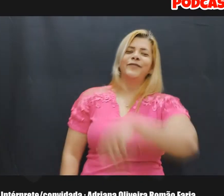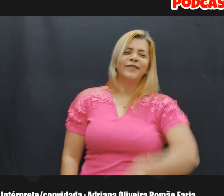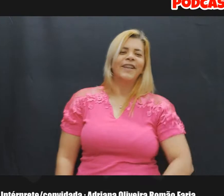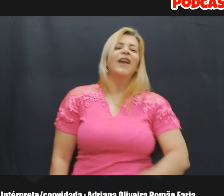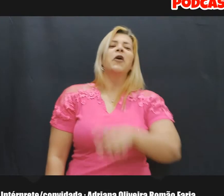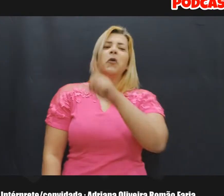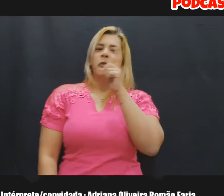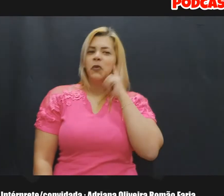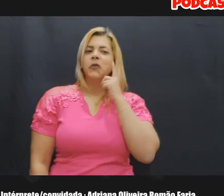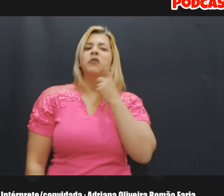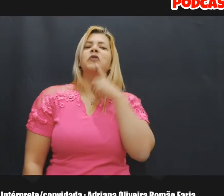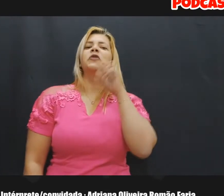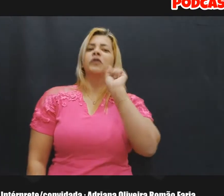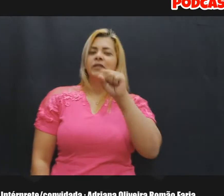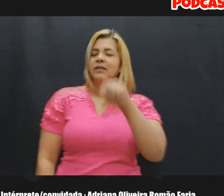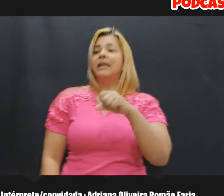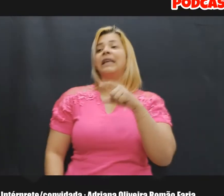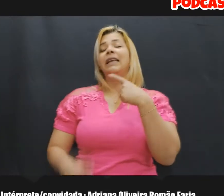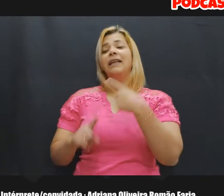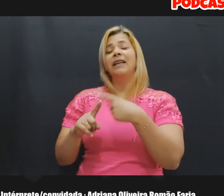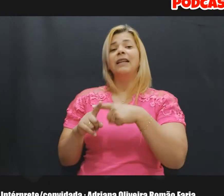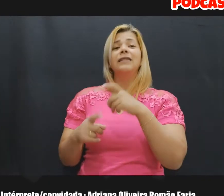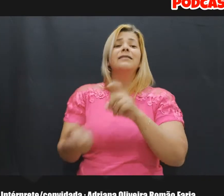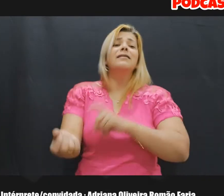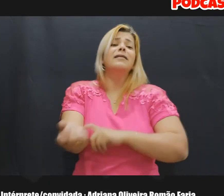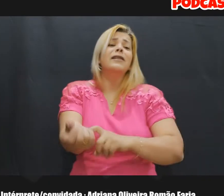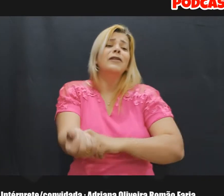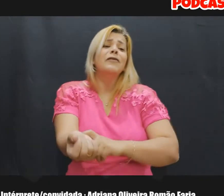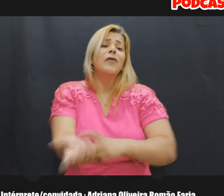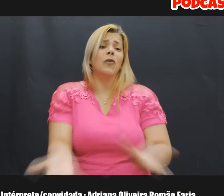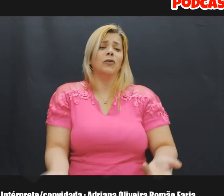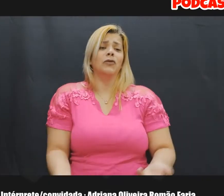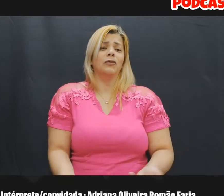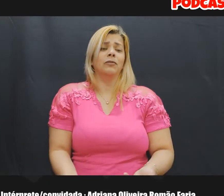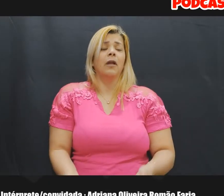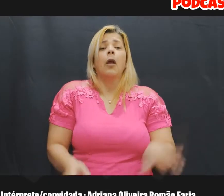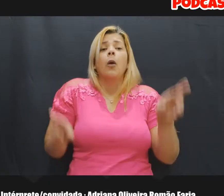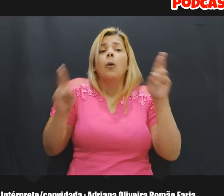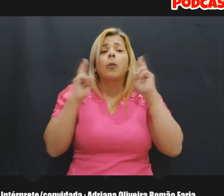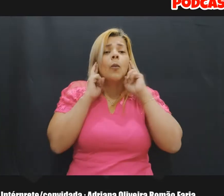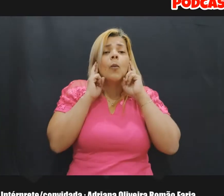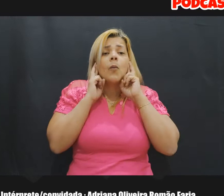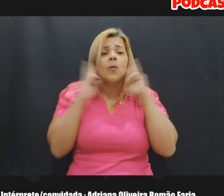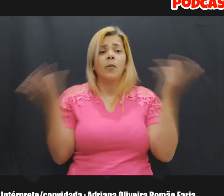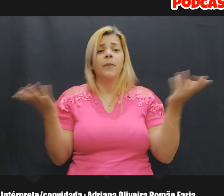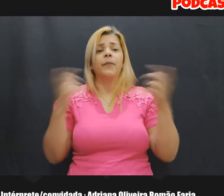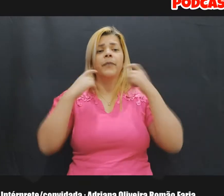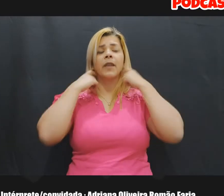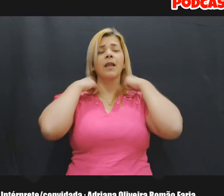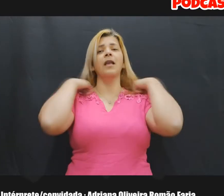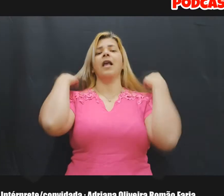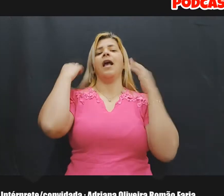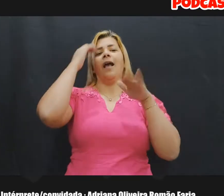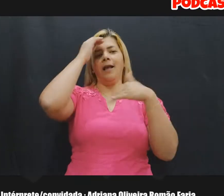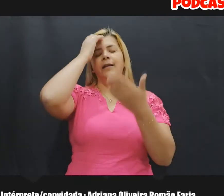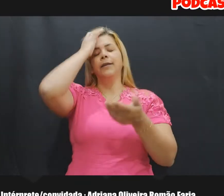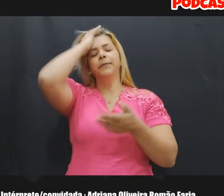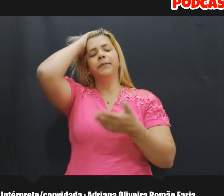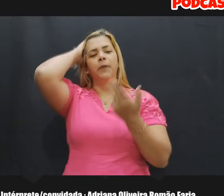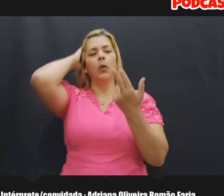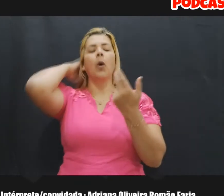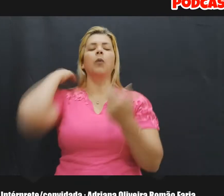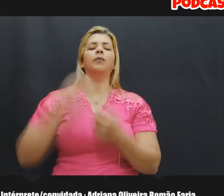Procede muito. Porque, assim, eles não ouvem. Então, tem muitos surdos que eles